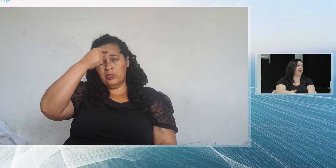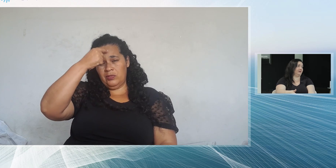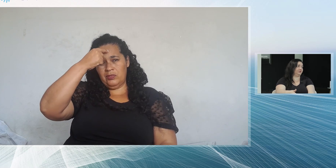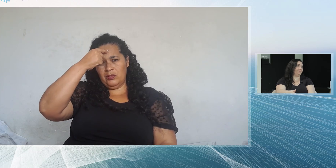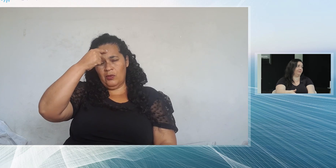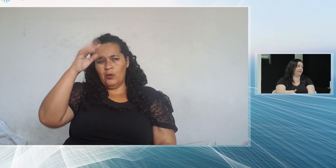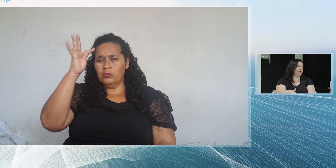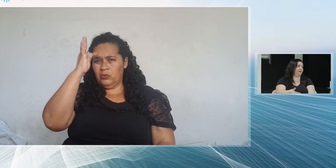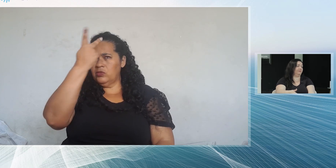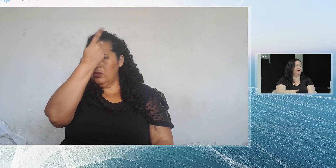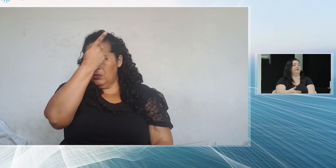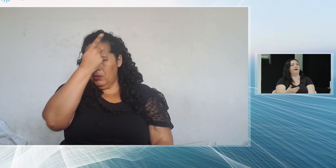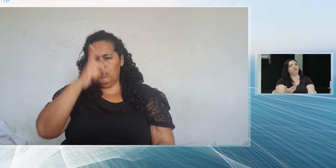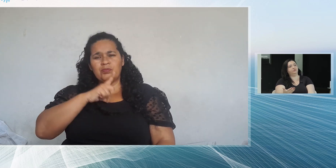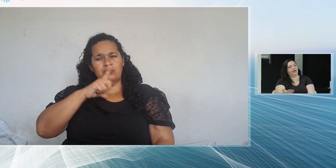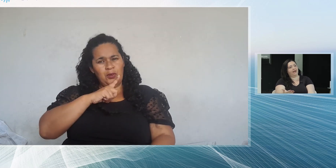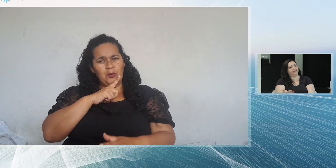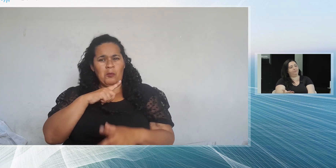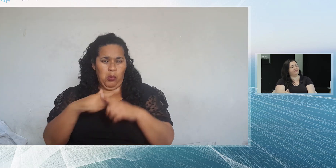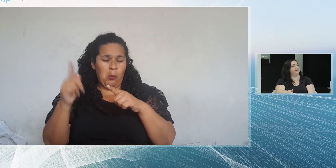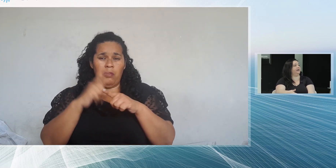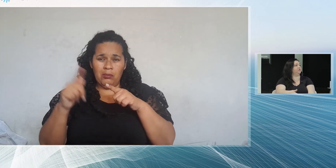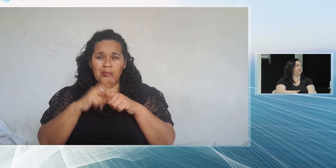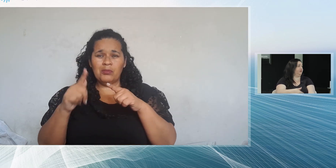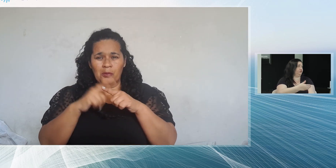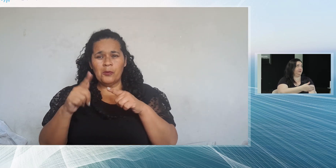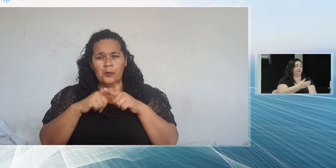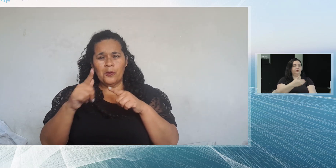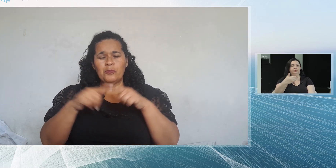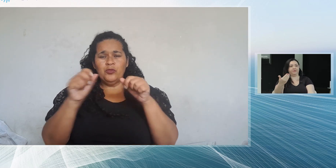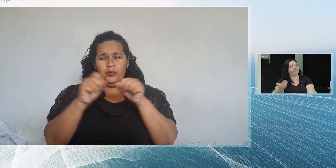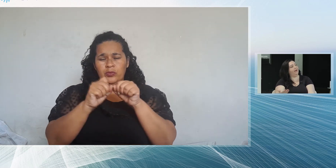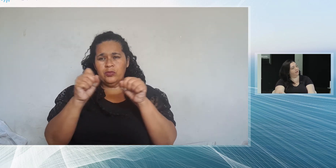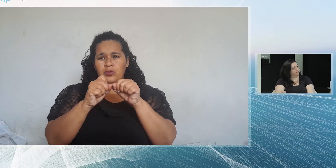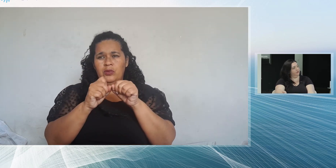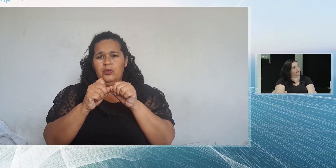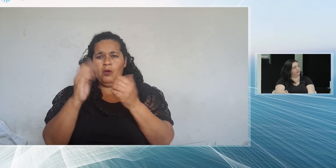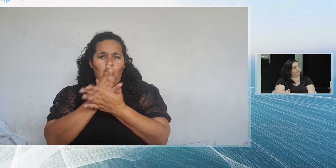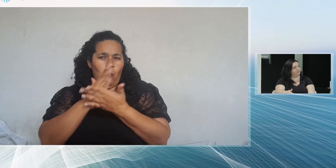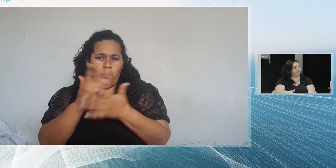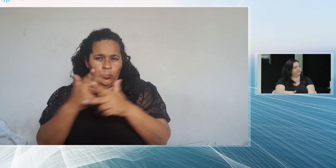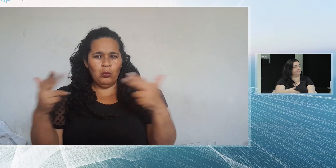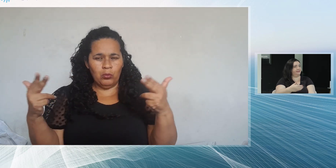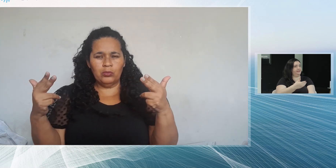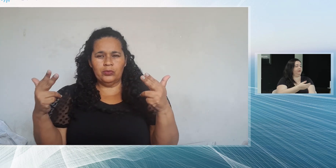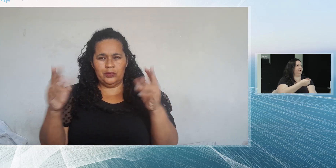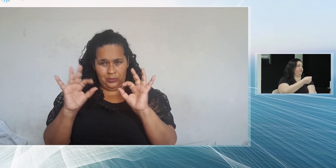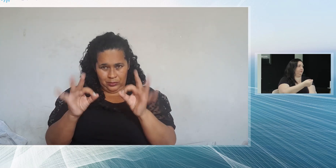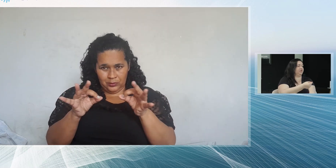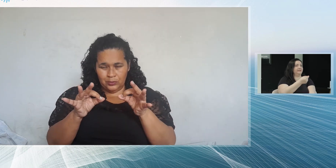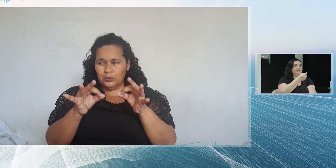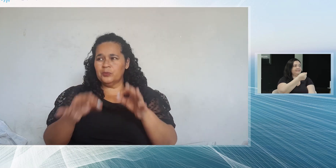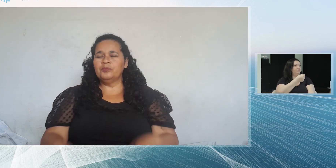mais dificuldade. Então, vai te ajudar na aprendizagem, vai te ajudar no futuro trabalho. Então, se você tem